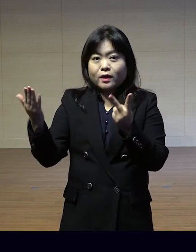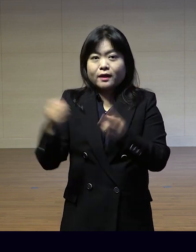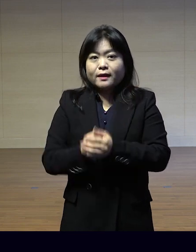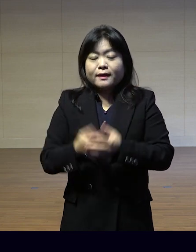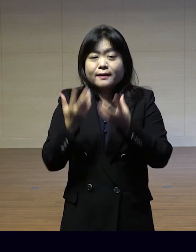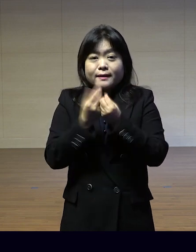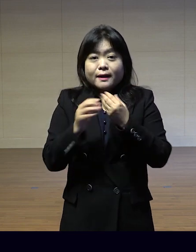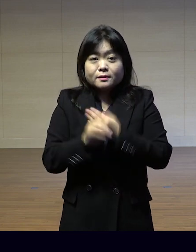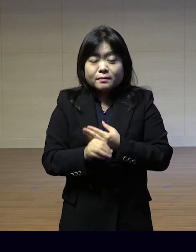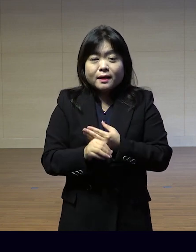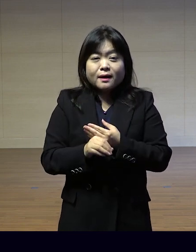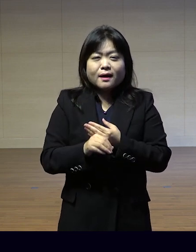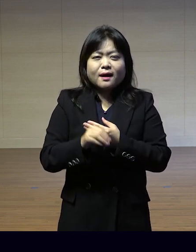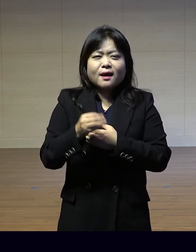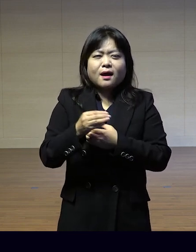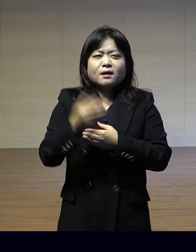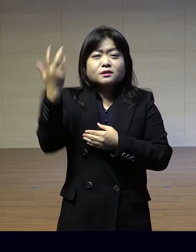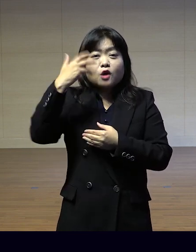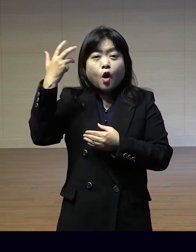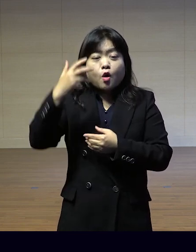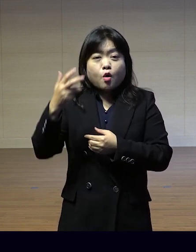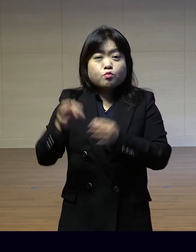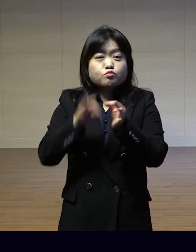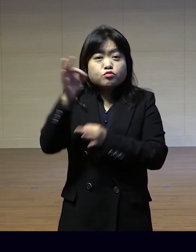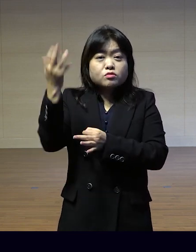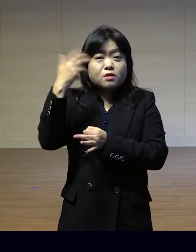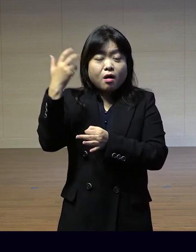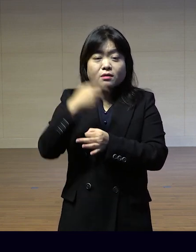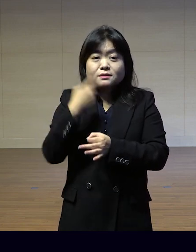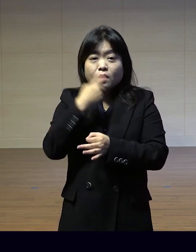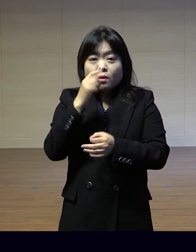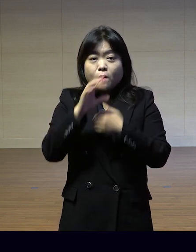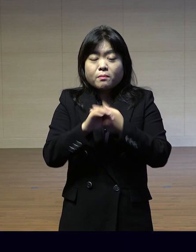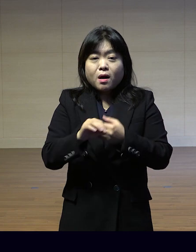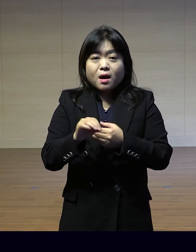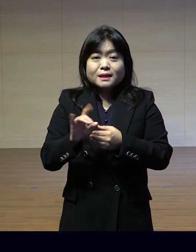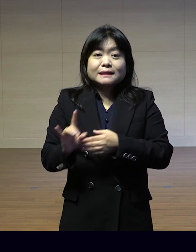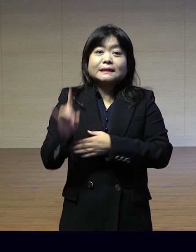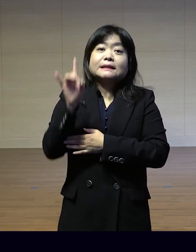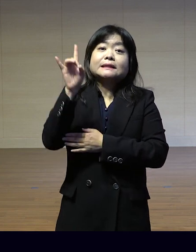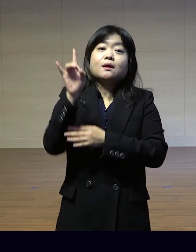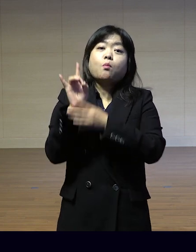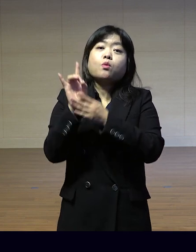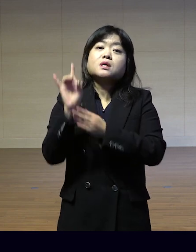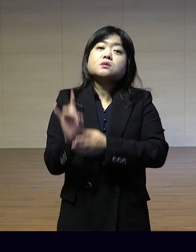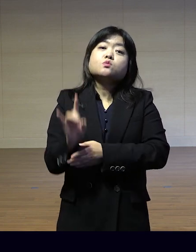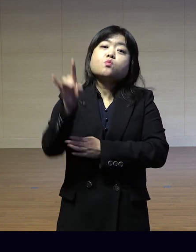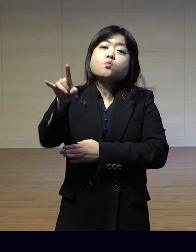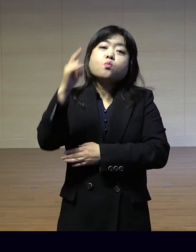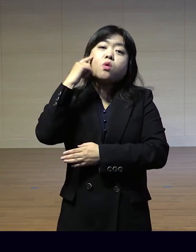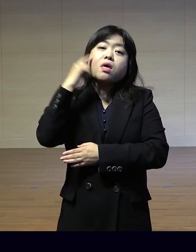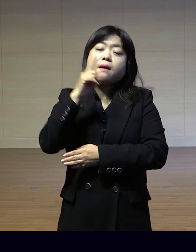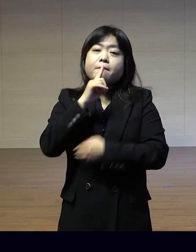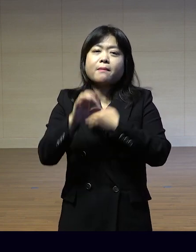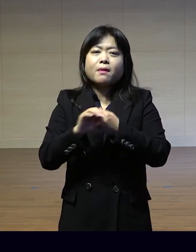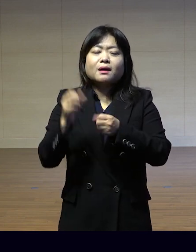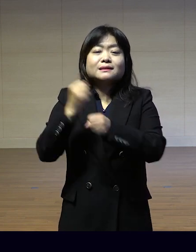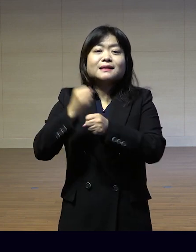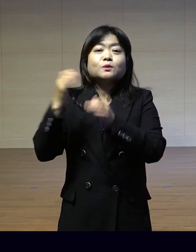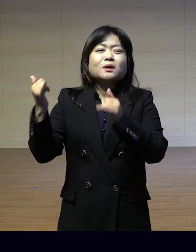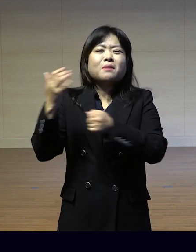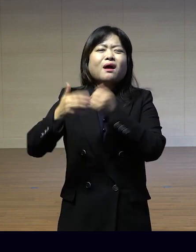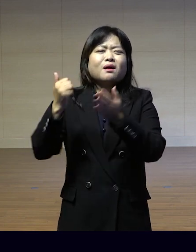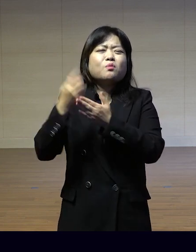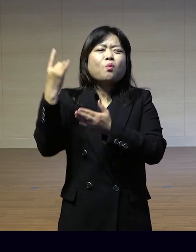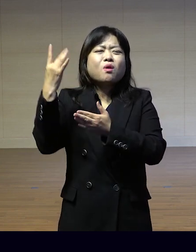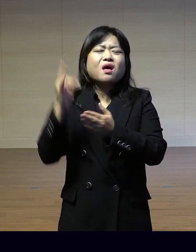들면 라마르크의 용불용설에서 볼 수 있듯이 기린의 목이 왜 깁니까 하면은 창조론자는 하나님이 원래